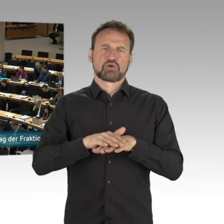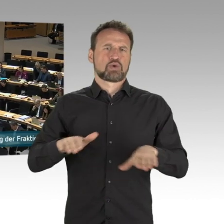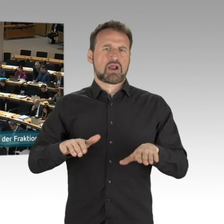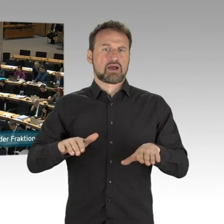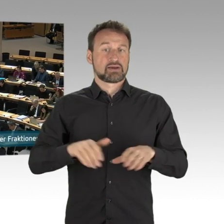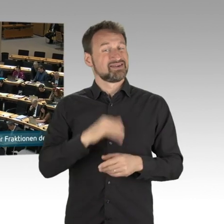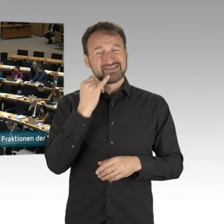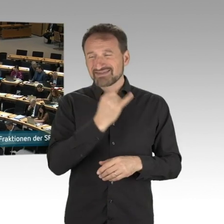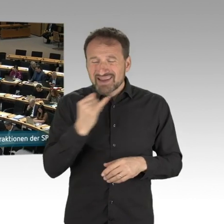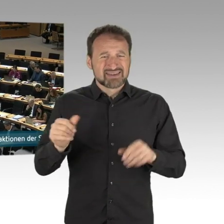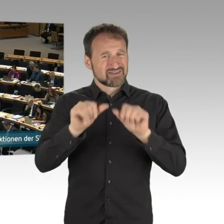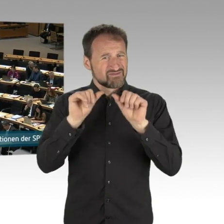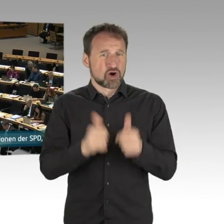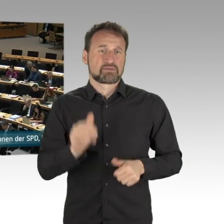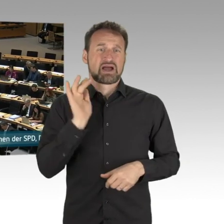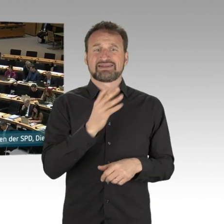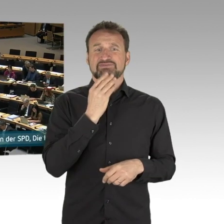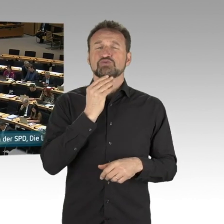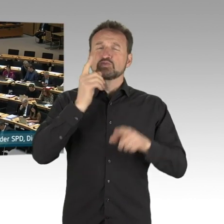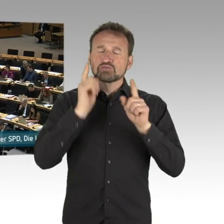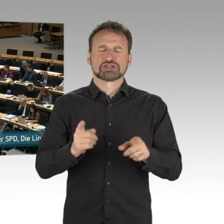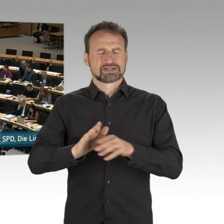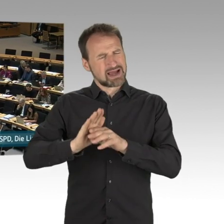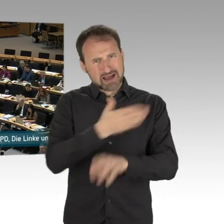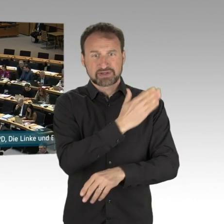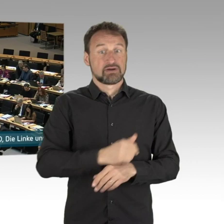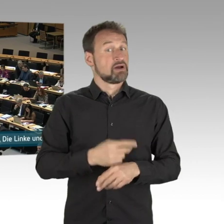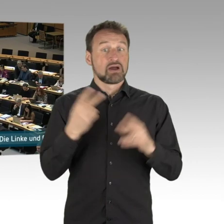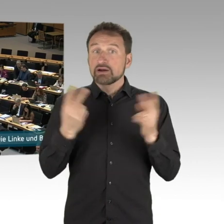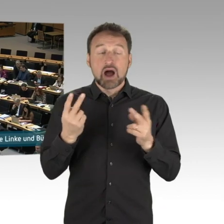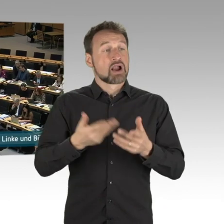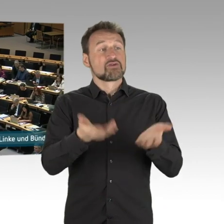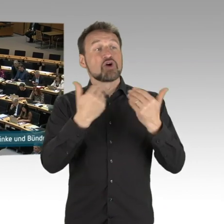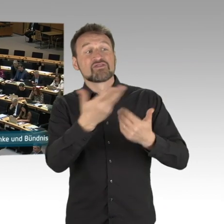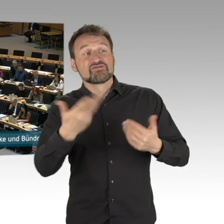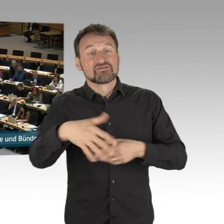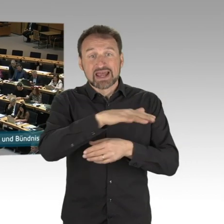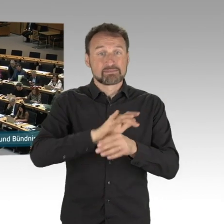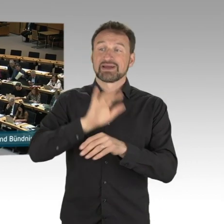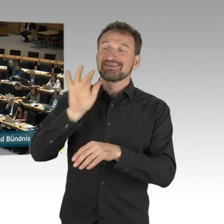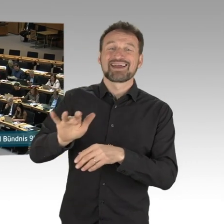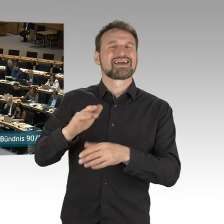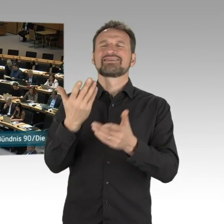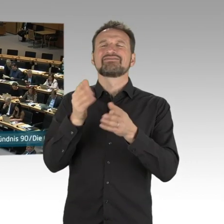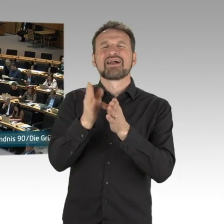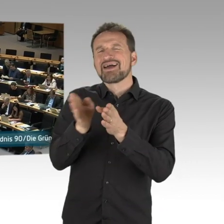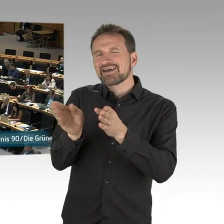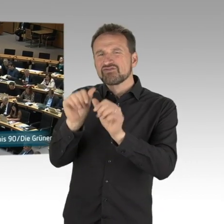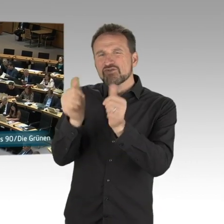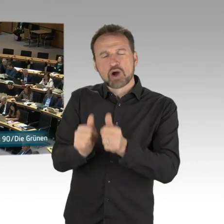Personengruppen sie ausgeht. Antisemitismus ist dabei eben nicht nur gegen Juden gerichteter Hass und Diskriminierung von Juden und